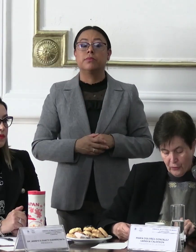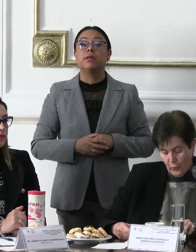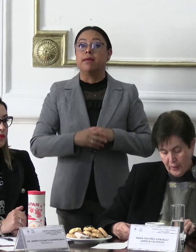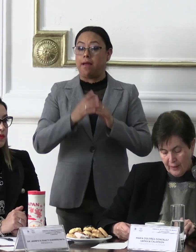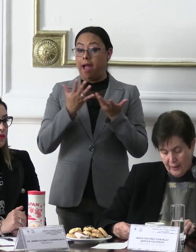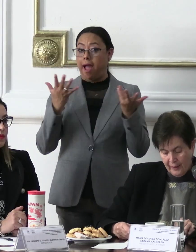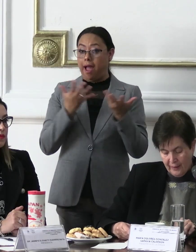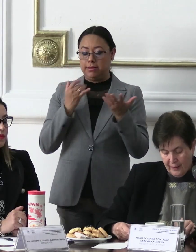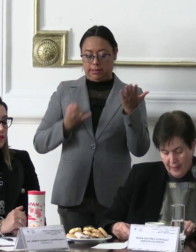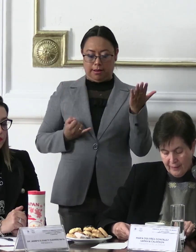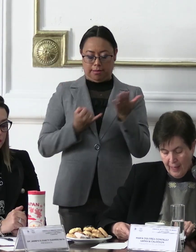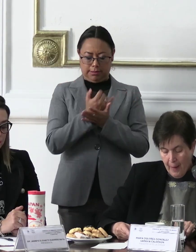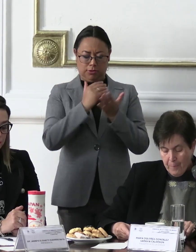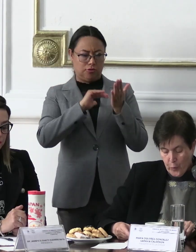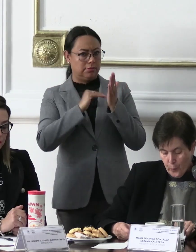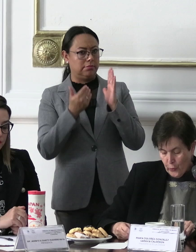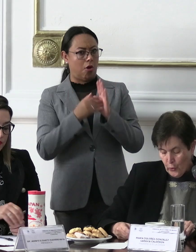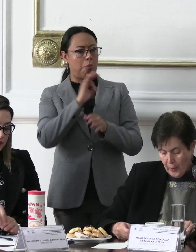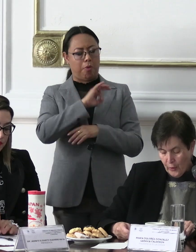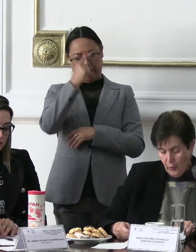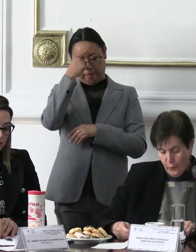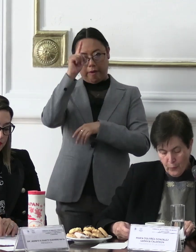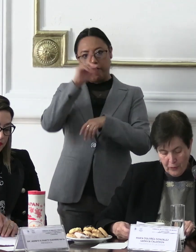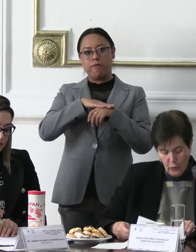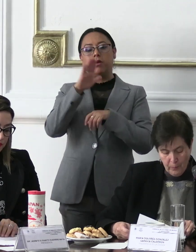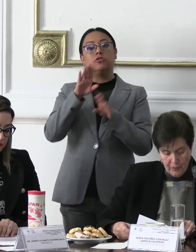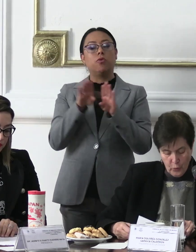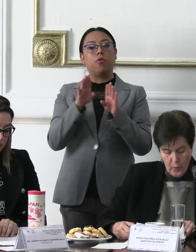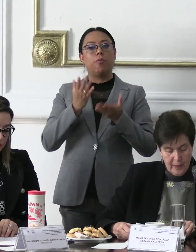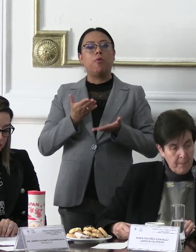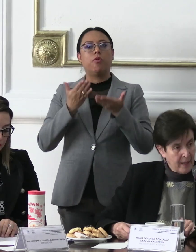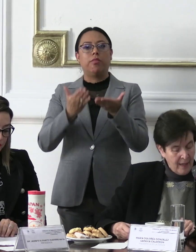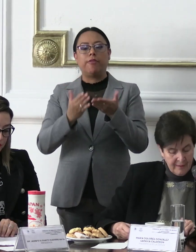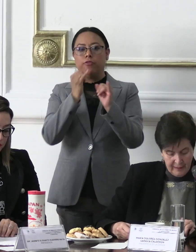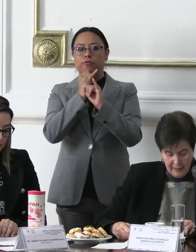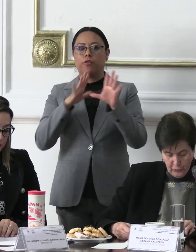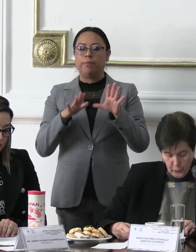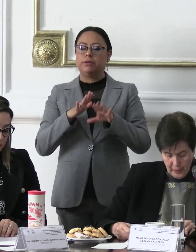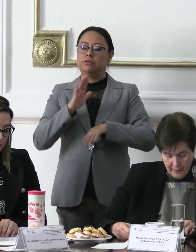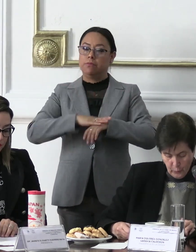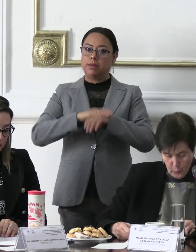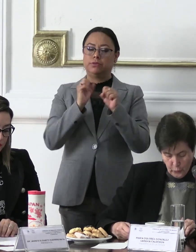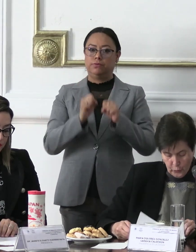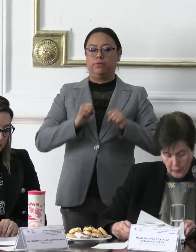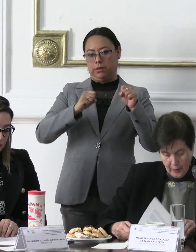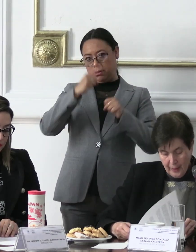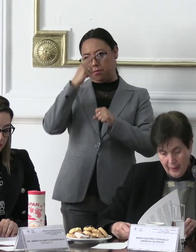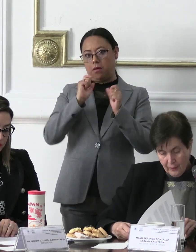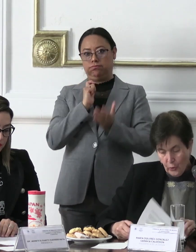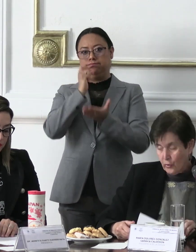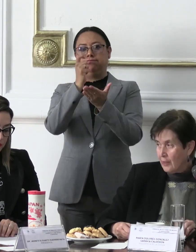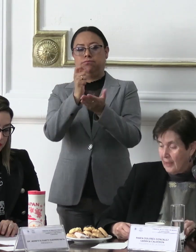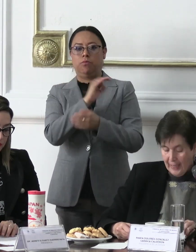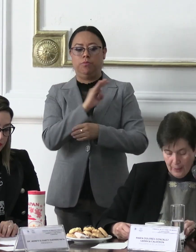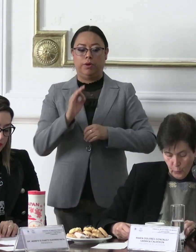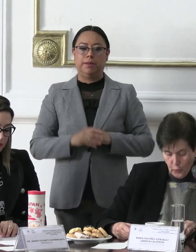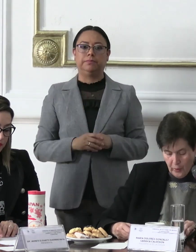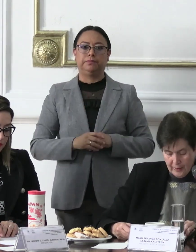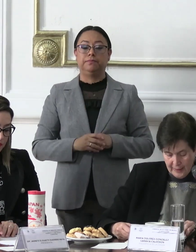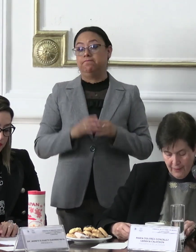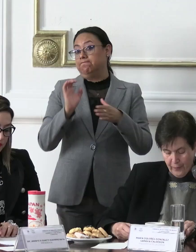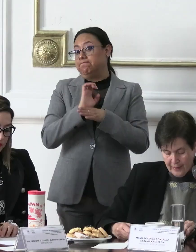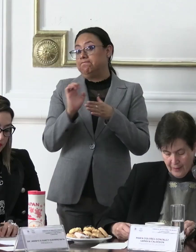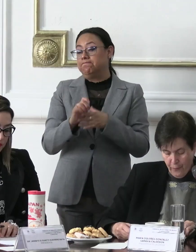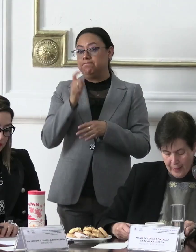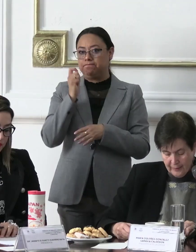de decisiones estratégicas, proporcionando información más sólida para la asignación del recurso. Entonces, el uso